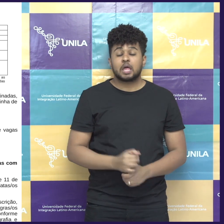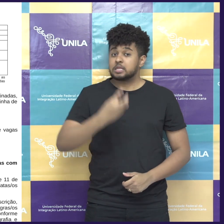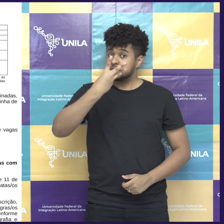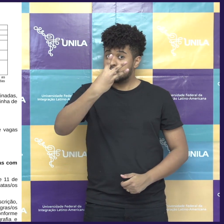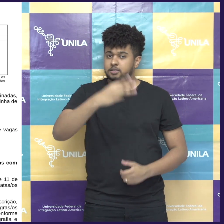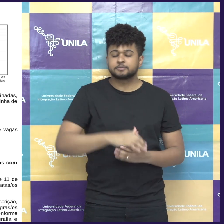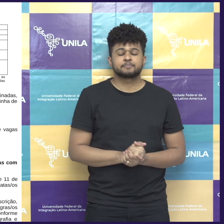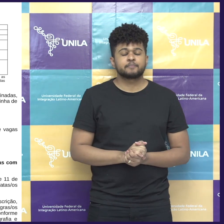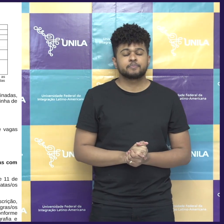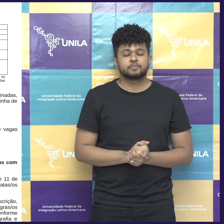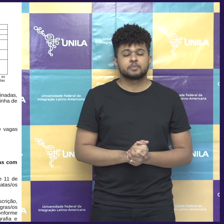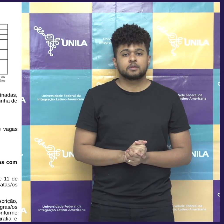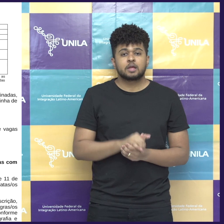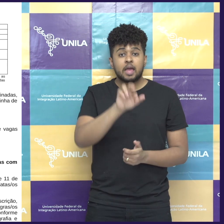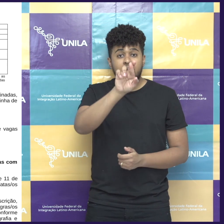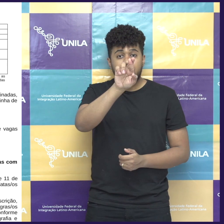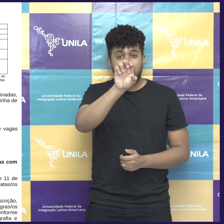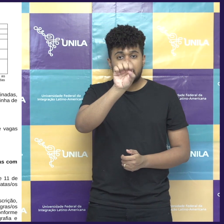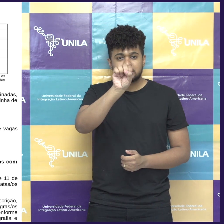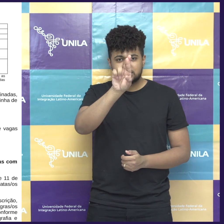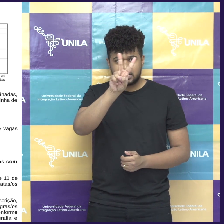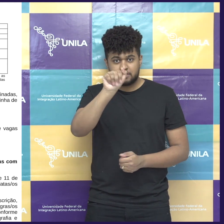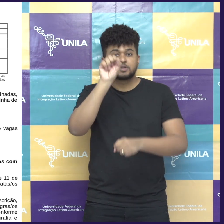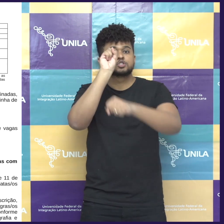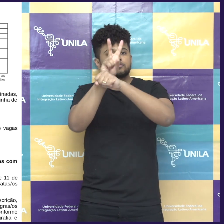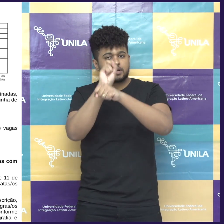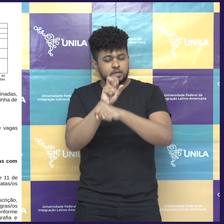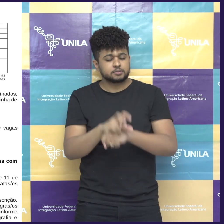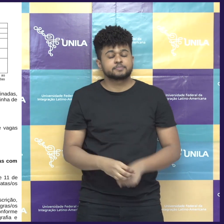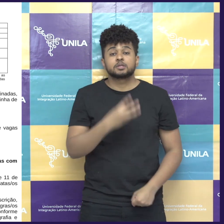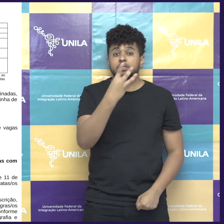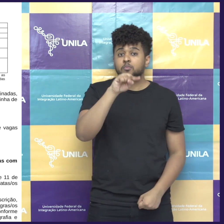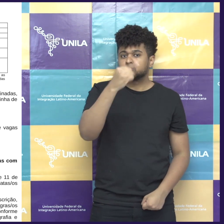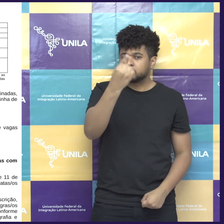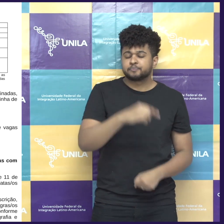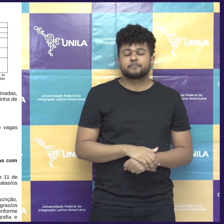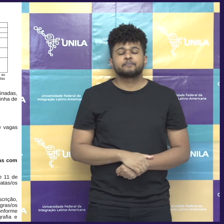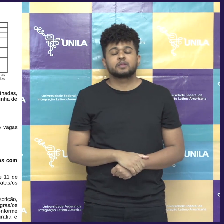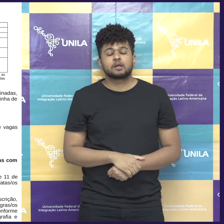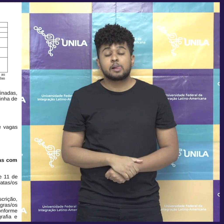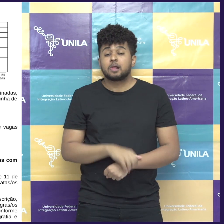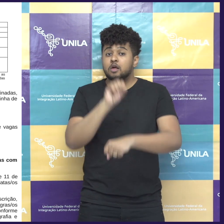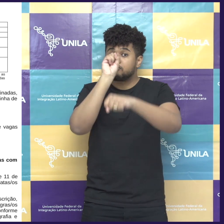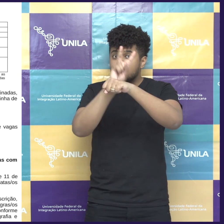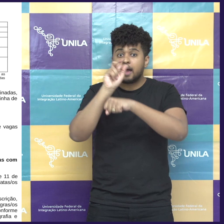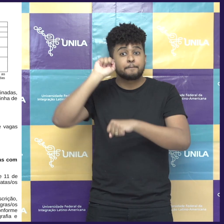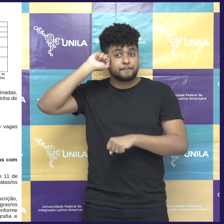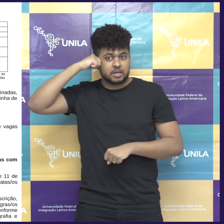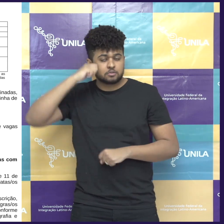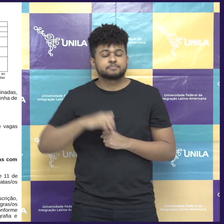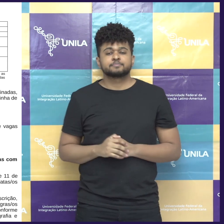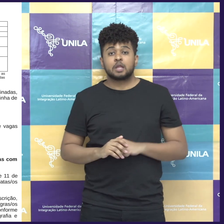3. Da reserva de vagas. 3.1. Da reserva de vagas para negras,